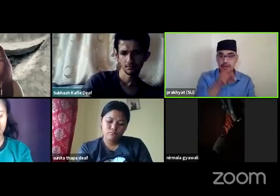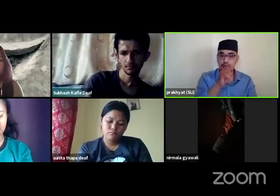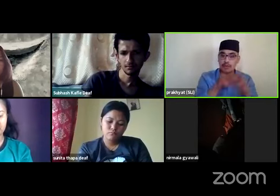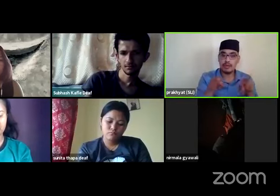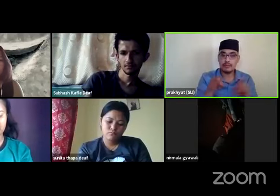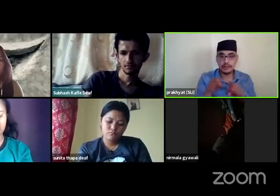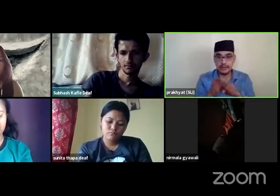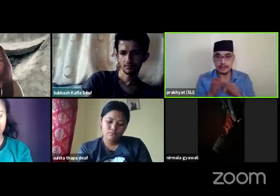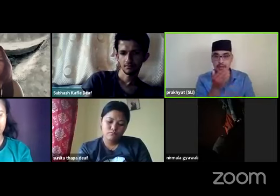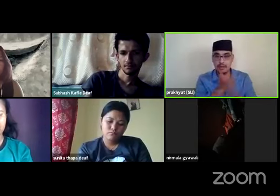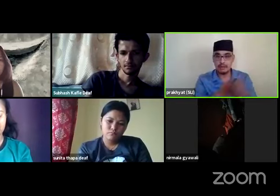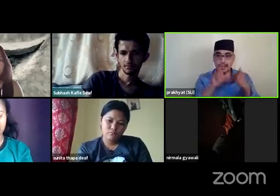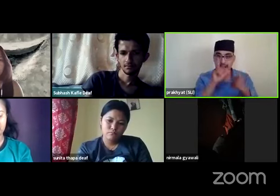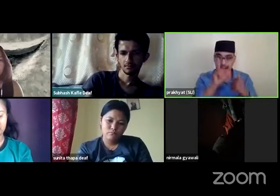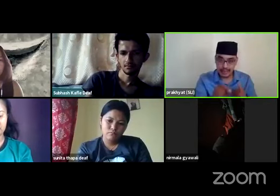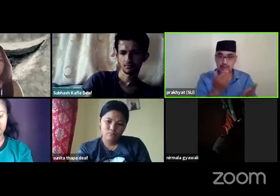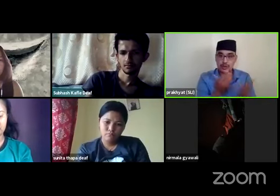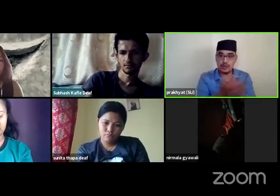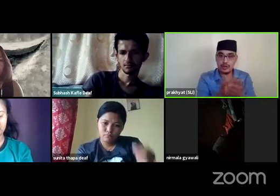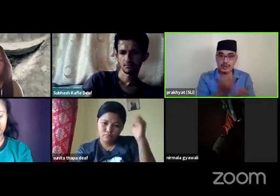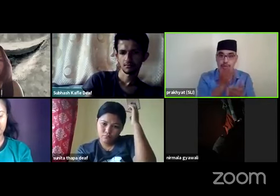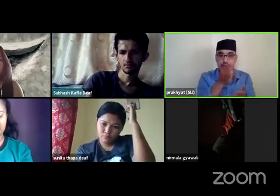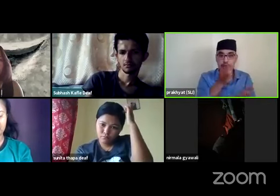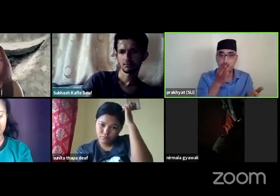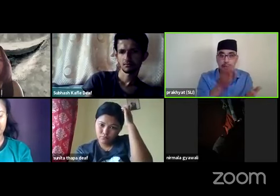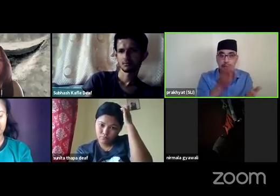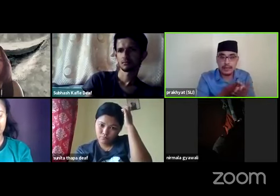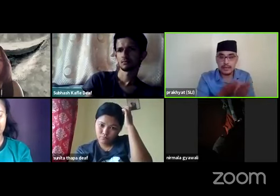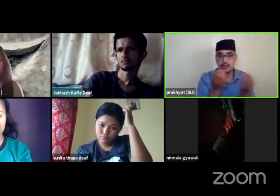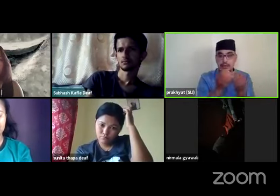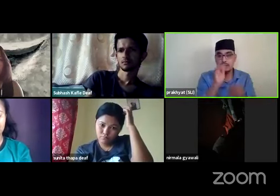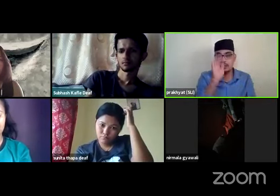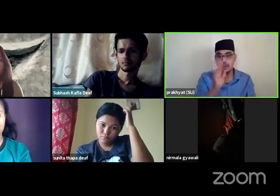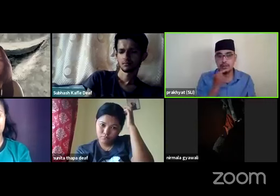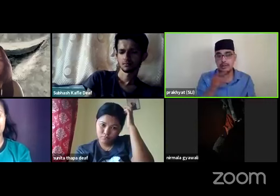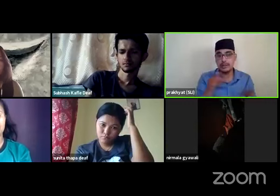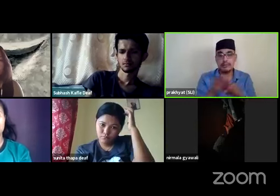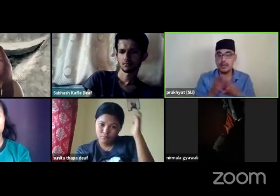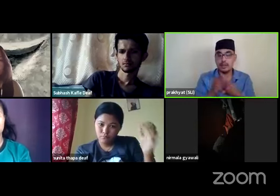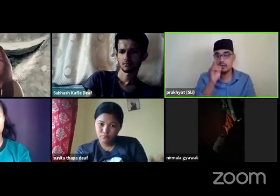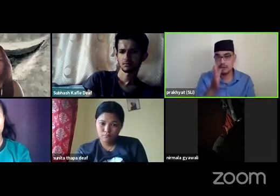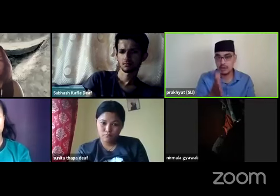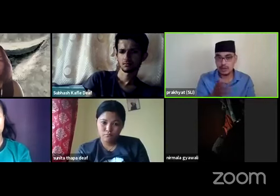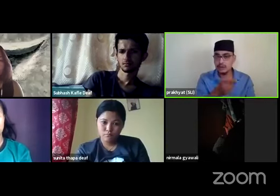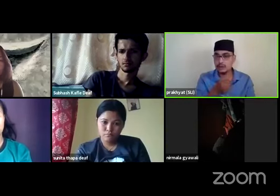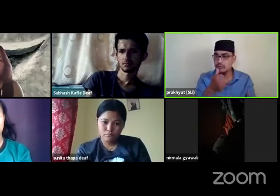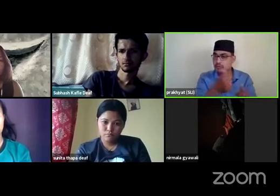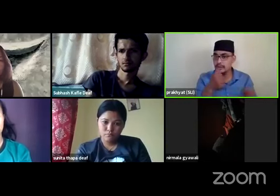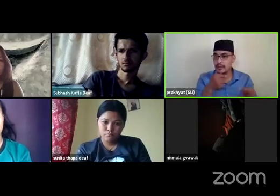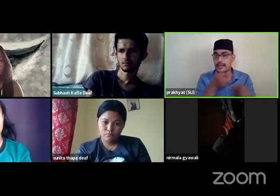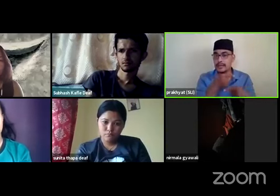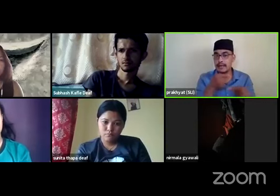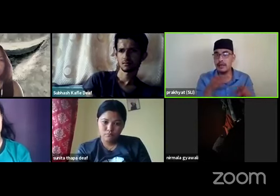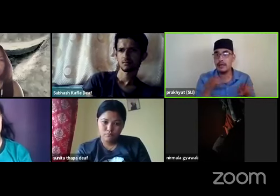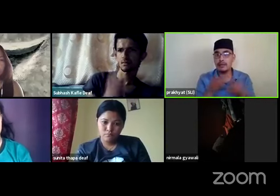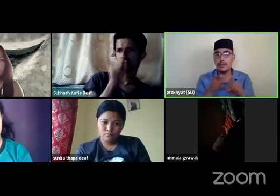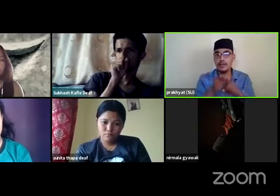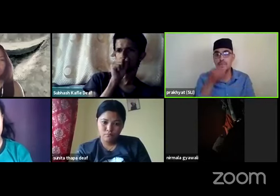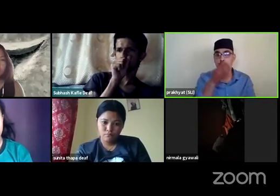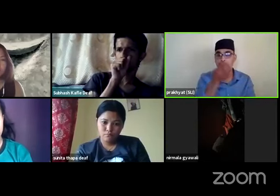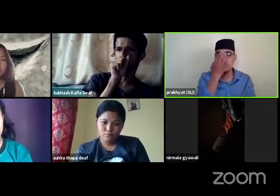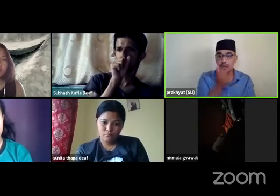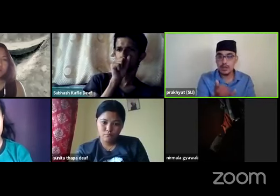हामी अपाङ्गता भएको अर्गनाइजेसनले मात्र गर्नुपर्छ भन्ने कुरा पनि हो यो एउटा चाहिँ एउटा गुड इक्जाम्पल पनि हुनसक्छ किनभने बडी एन्ड